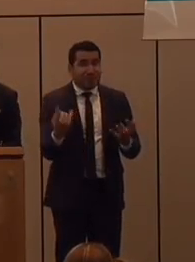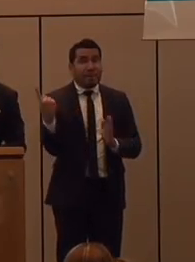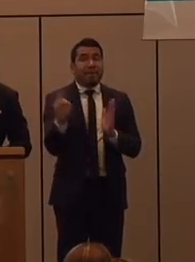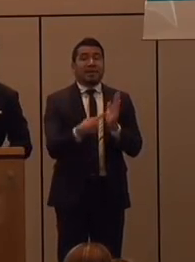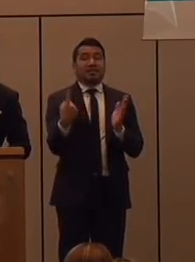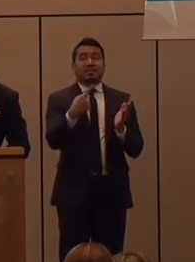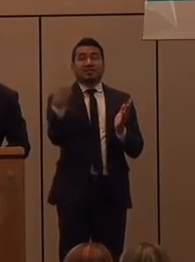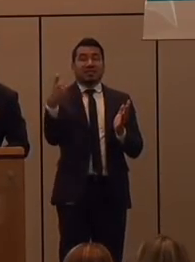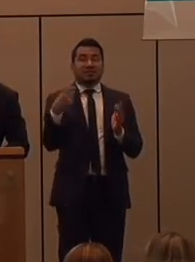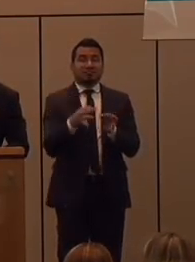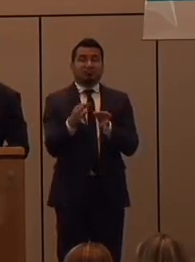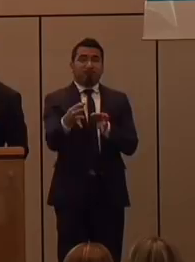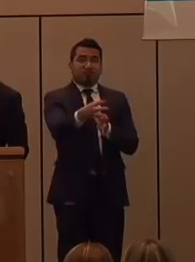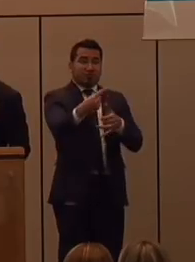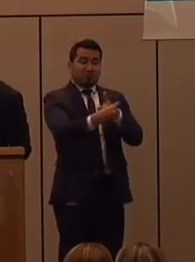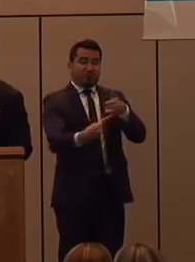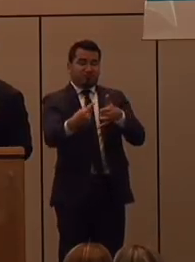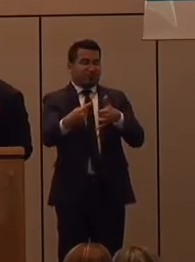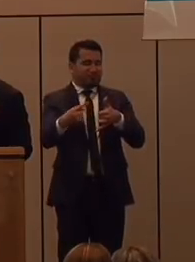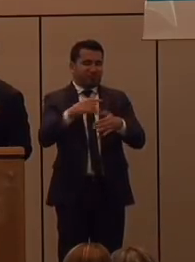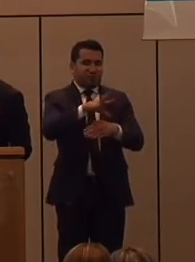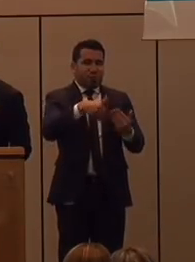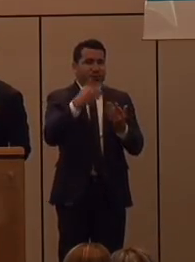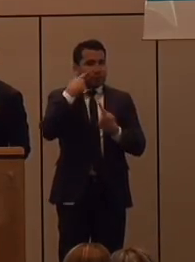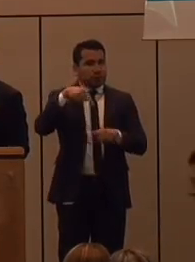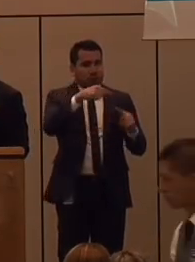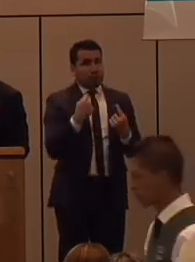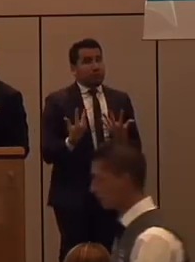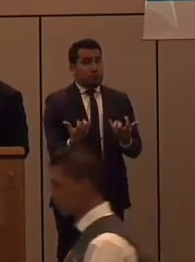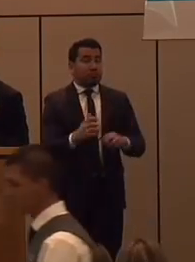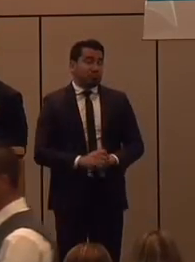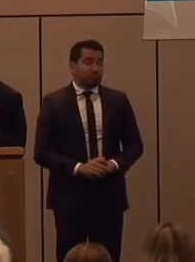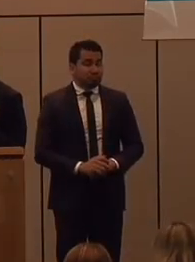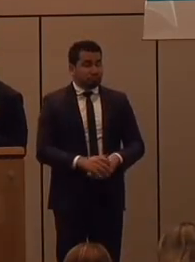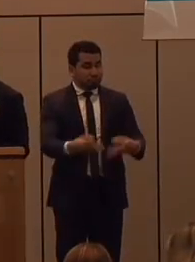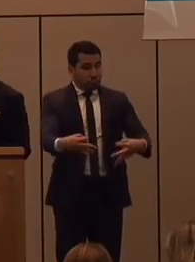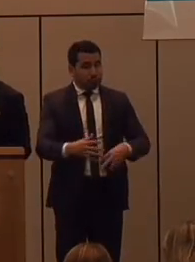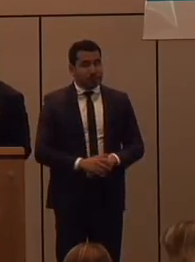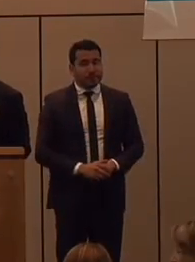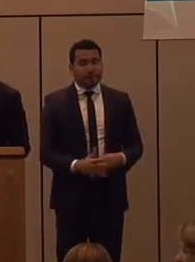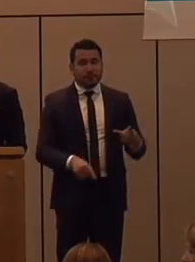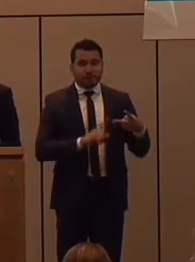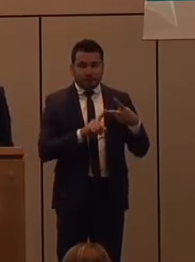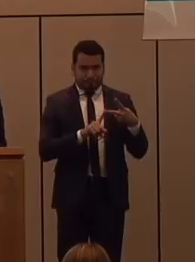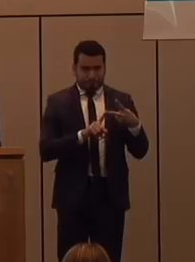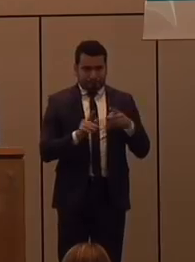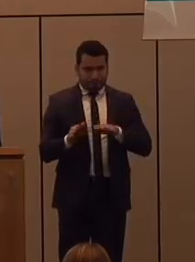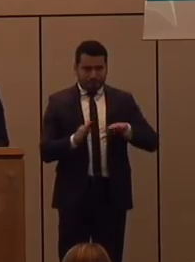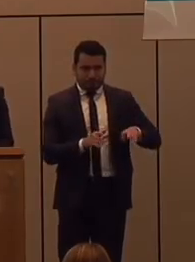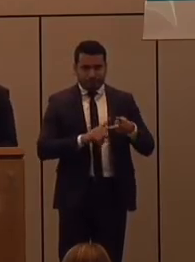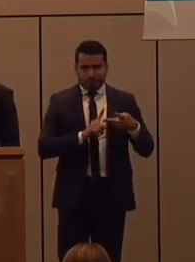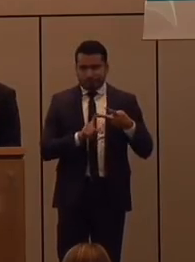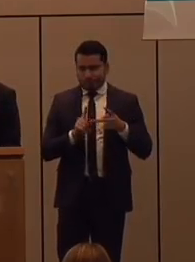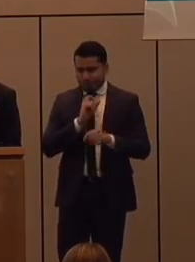1.100 municipios de este país esté en todas las rutas turísticas y así va a ser y otra que dice el tema del